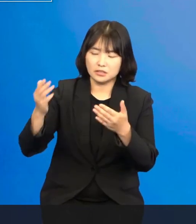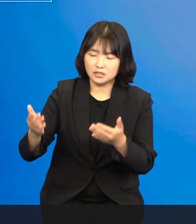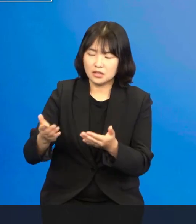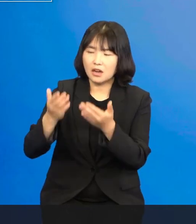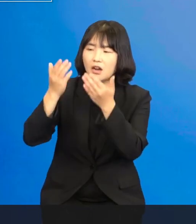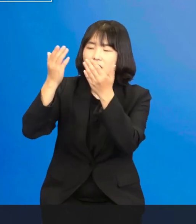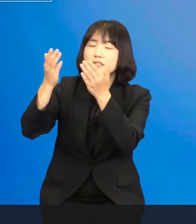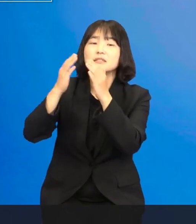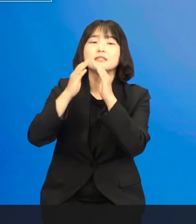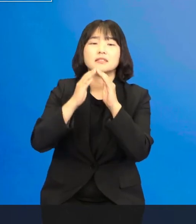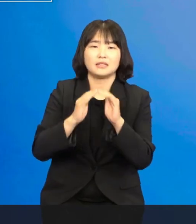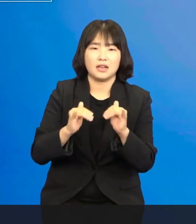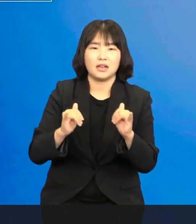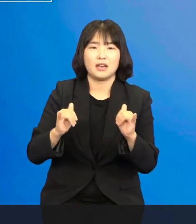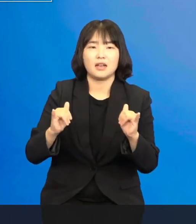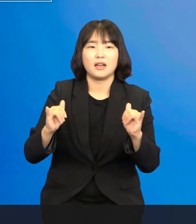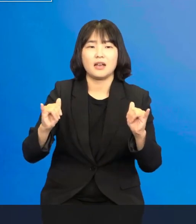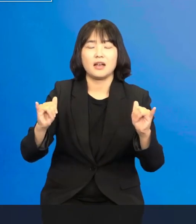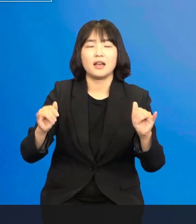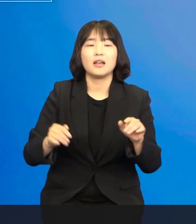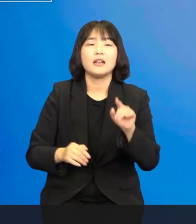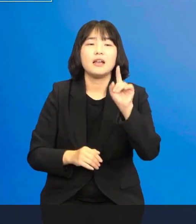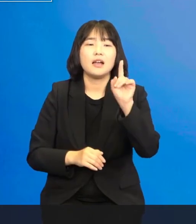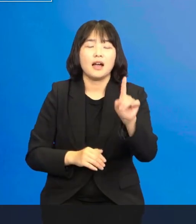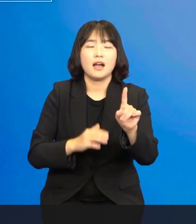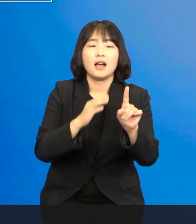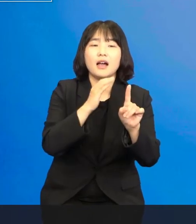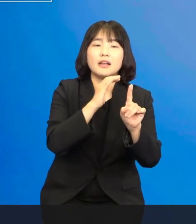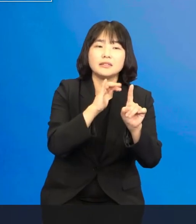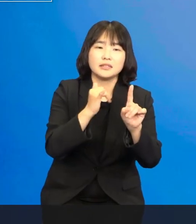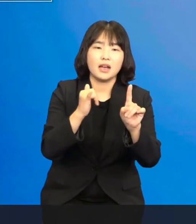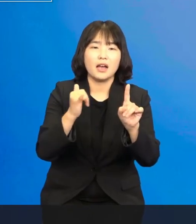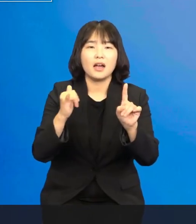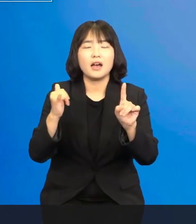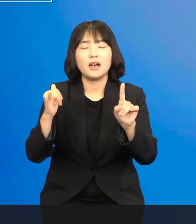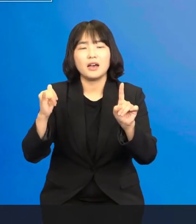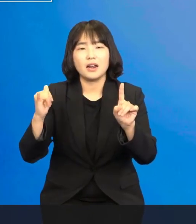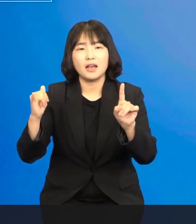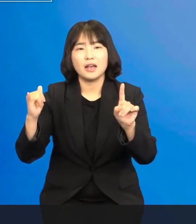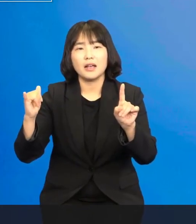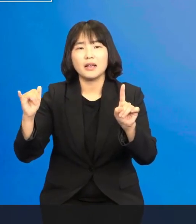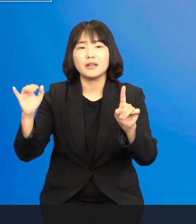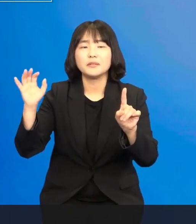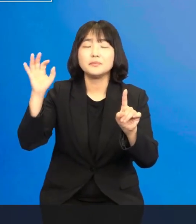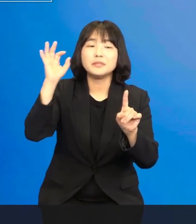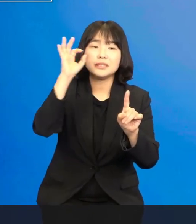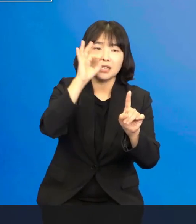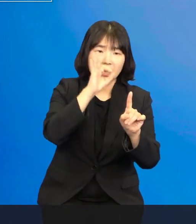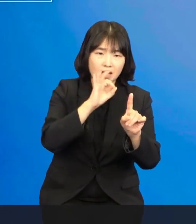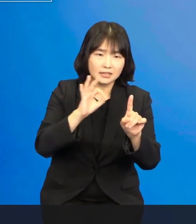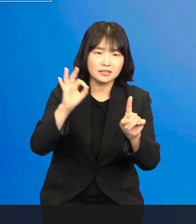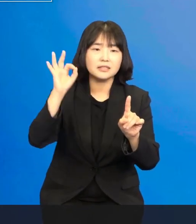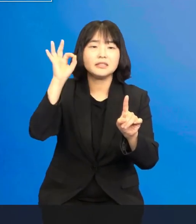생명을 거는 자, 한 사람